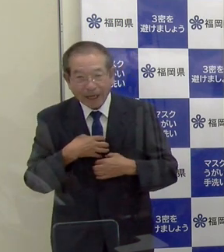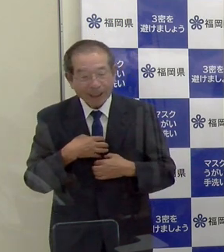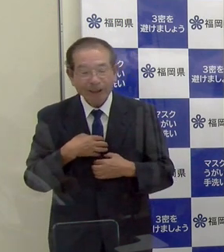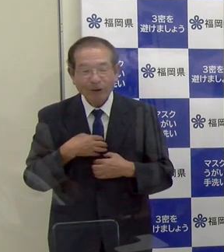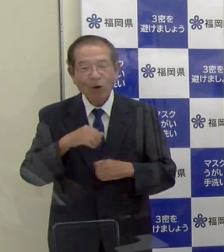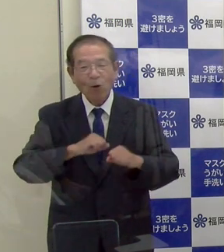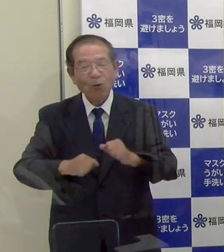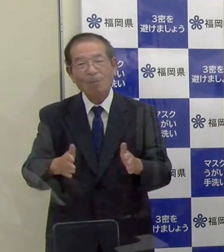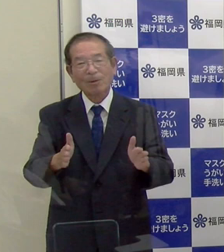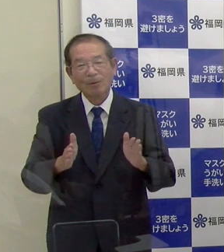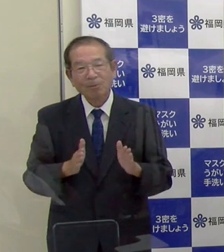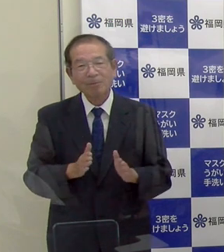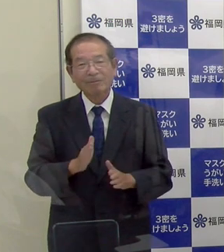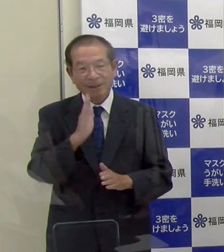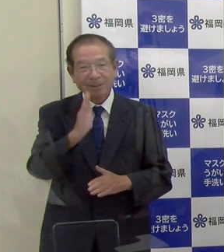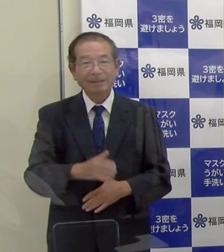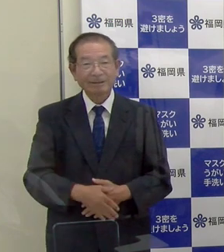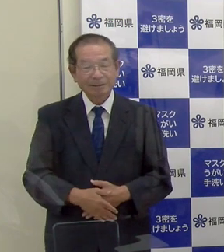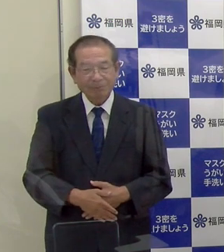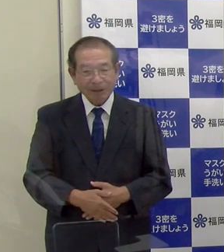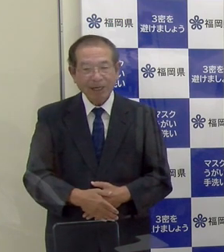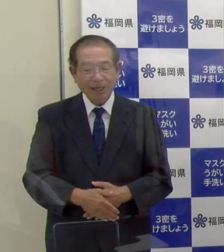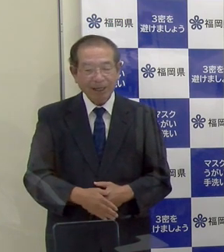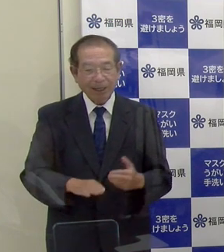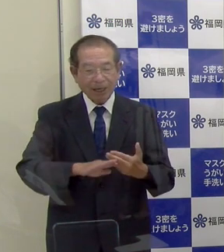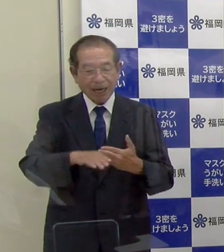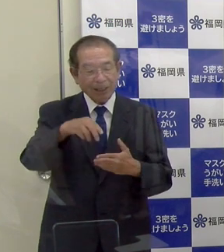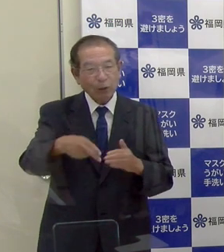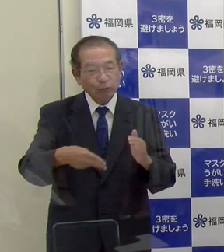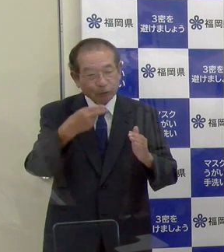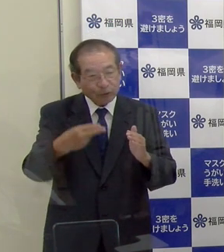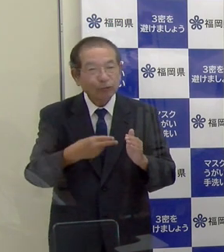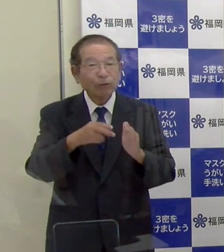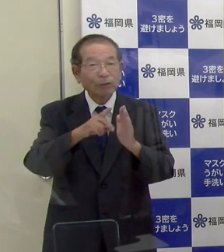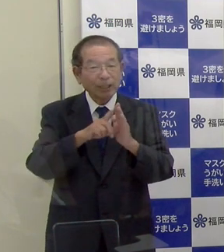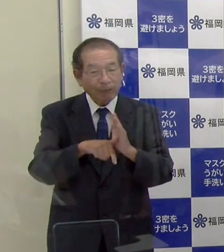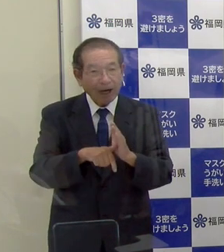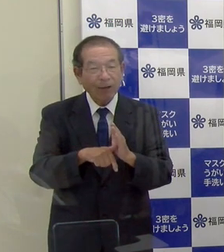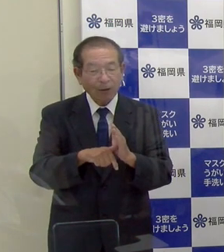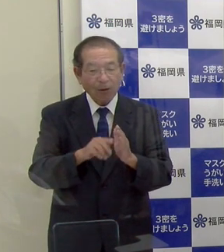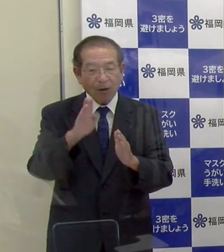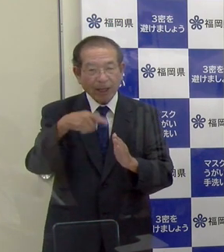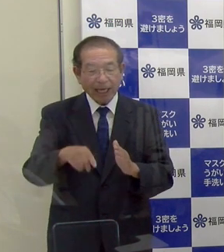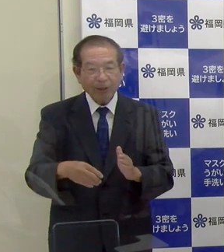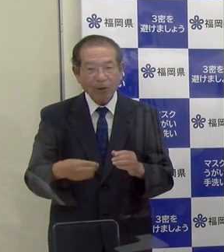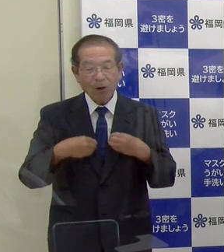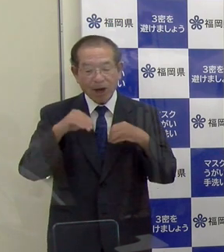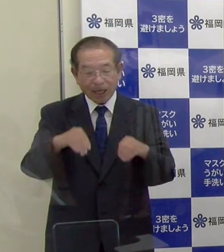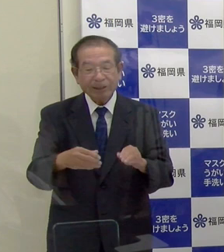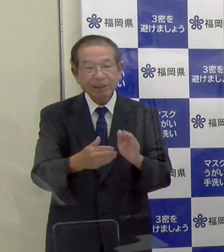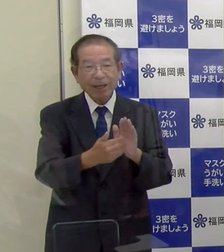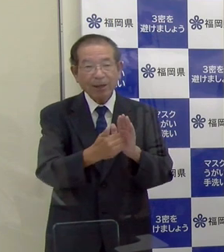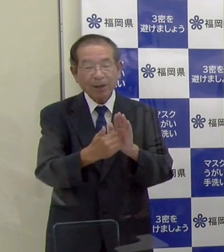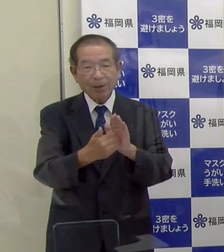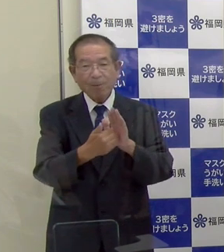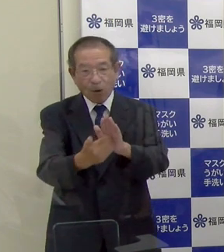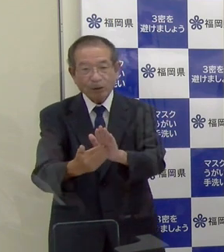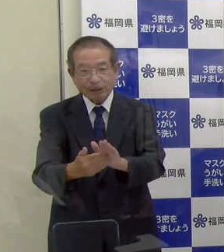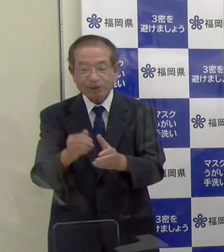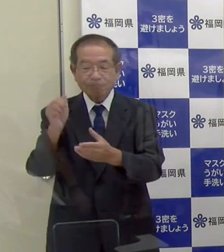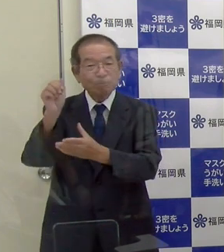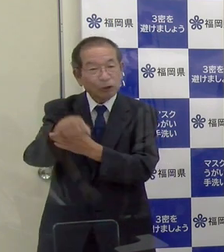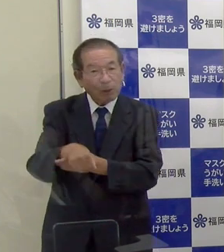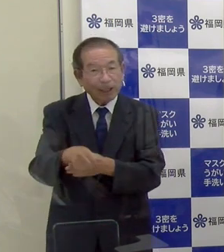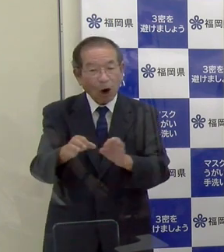願いをしたいと思いますそして外食をされる方時は件の感染防止認証店など業種